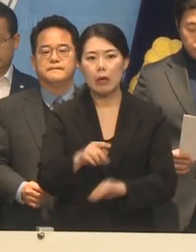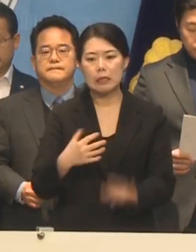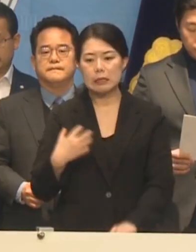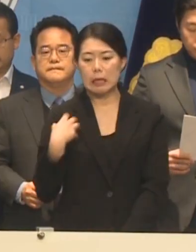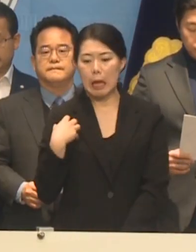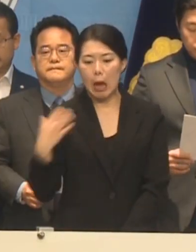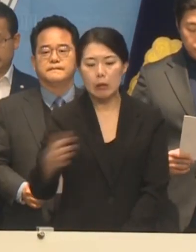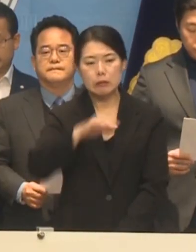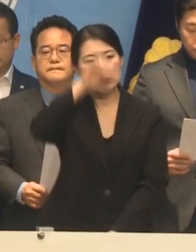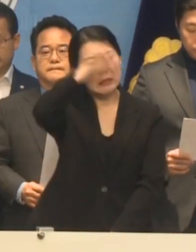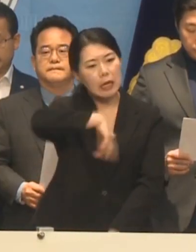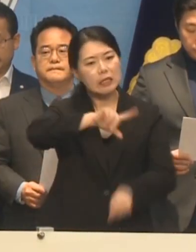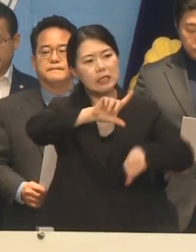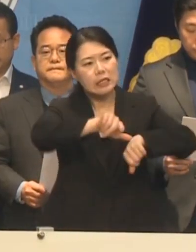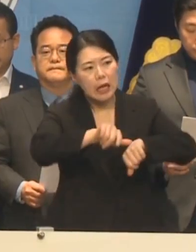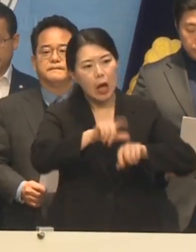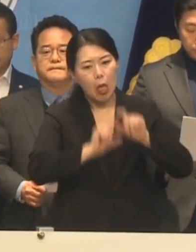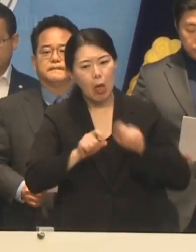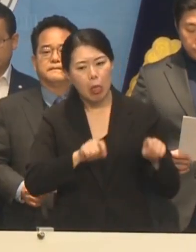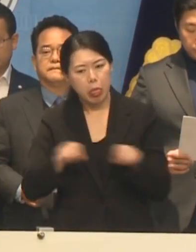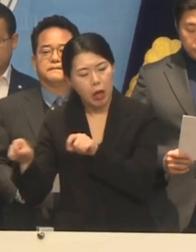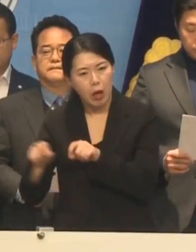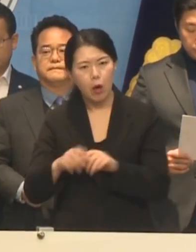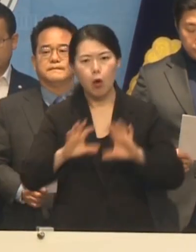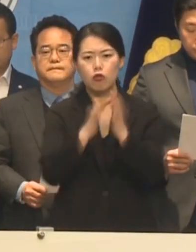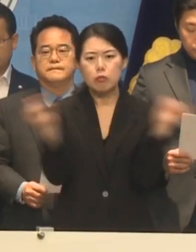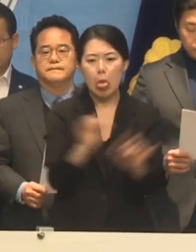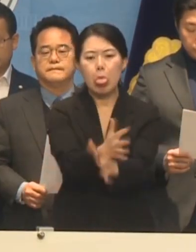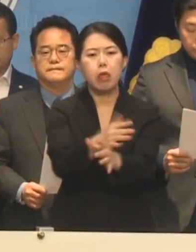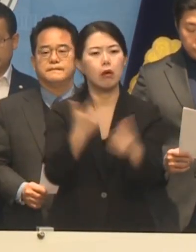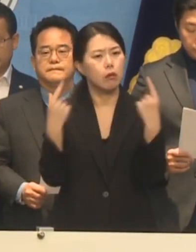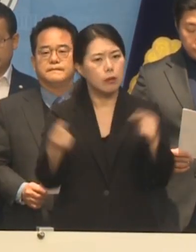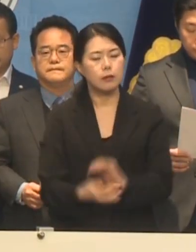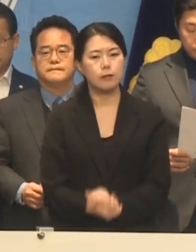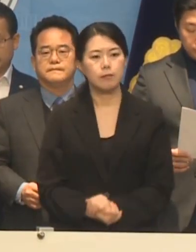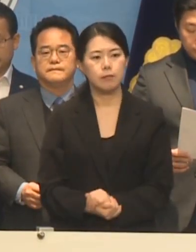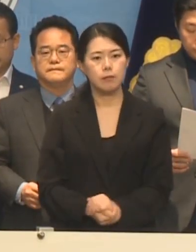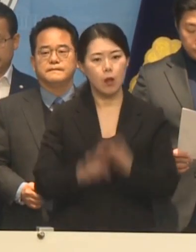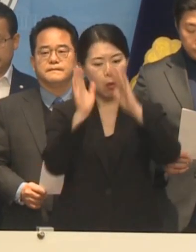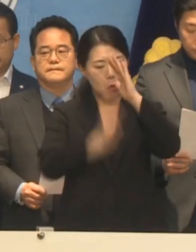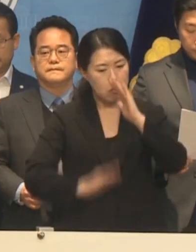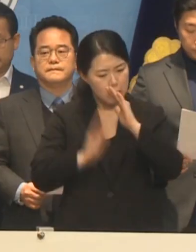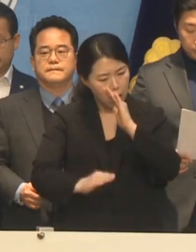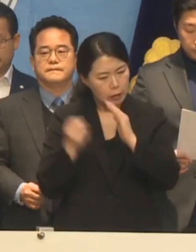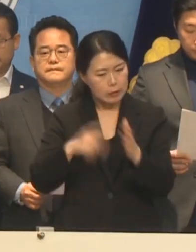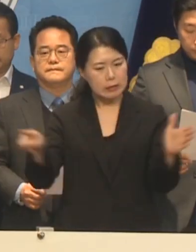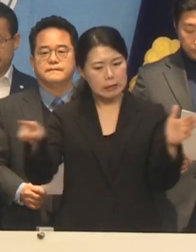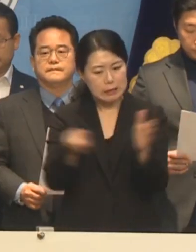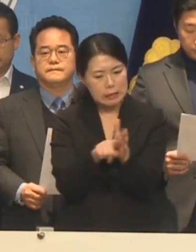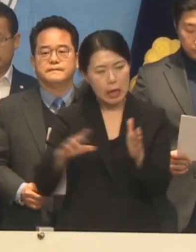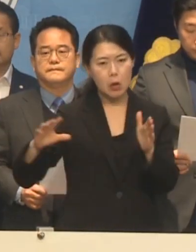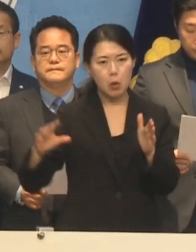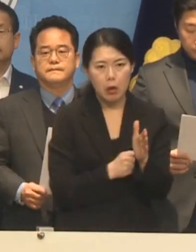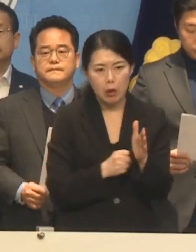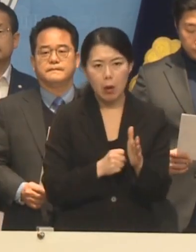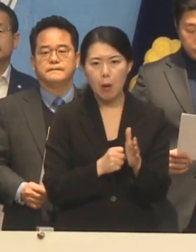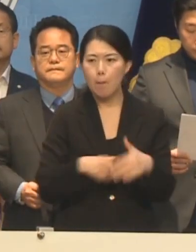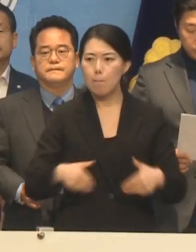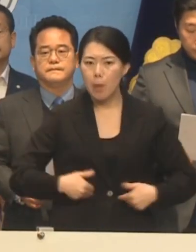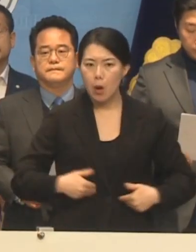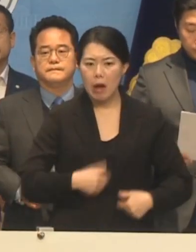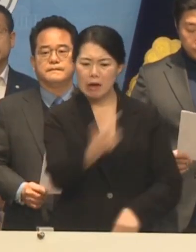무책임한 시간 벌기일 뿐이며 국민을 기만하는 처사이다. 공공성과 신뢰를 기반으로 해야 할